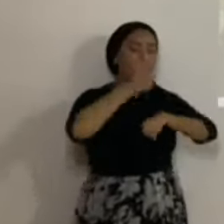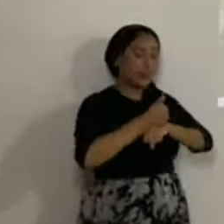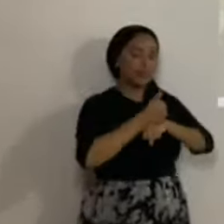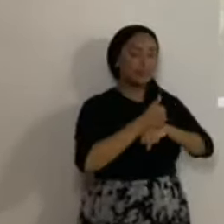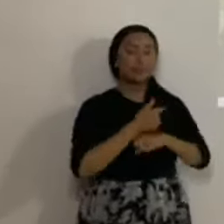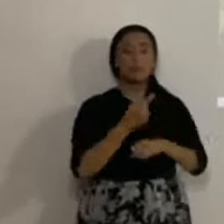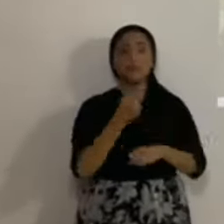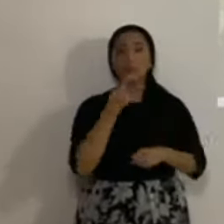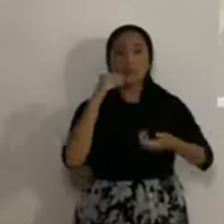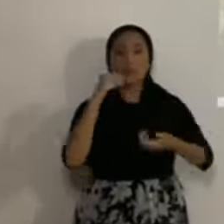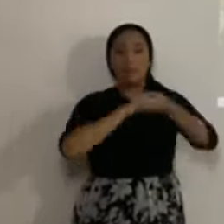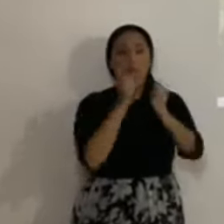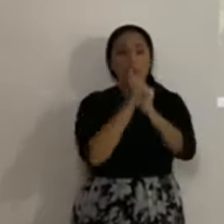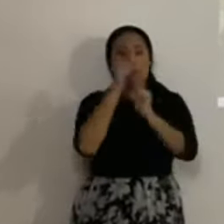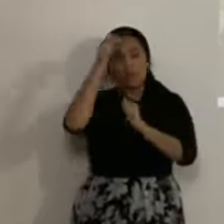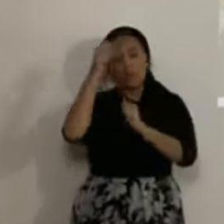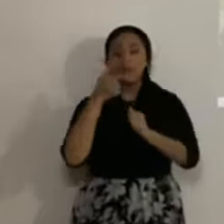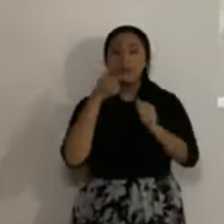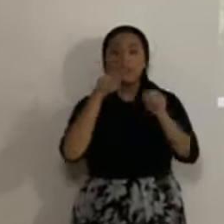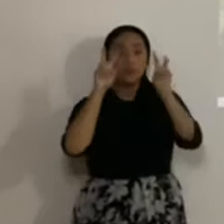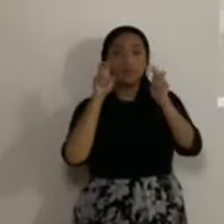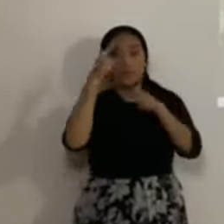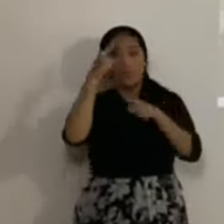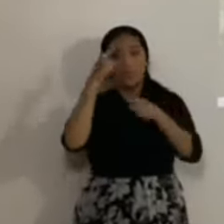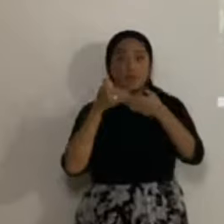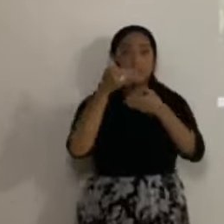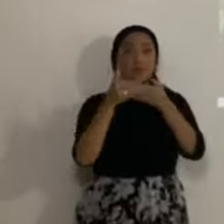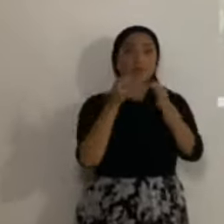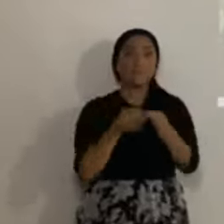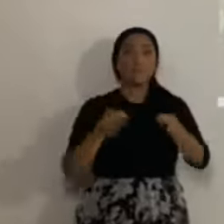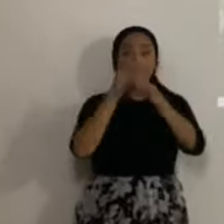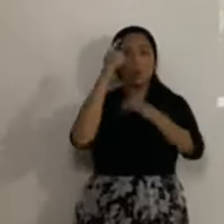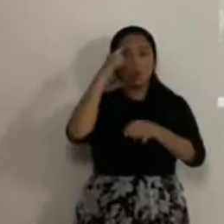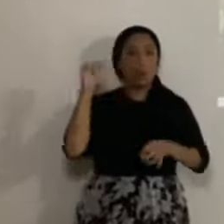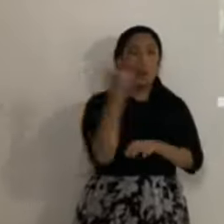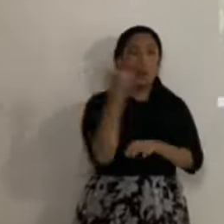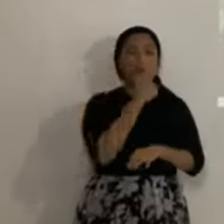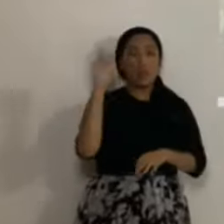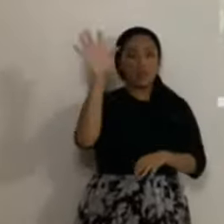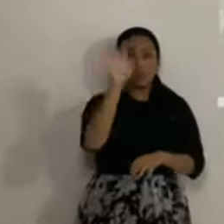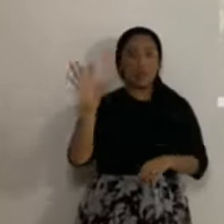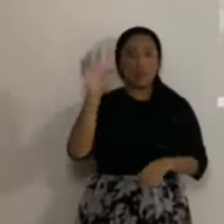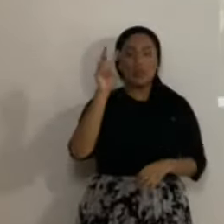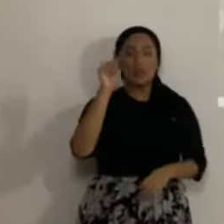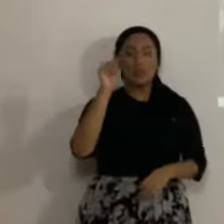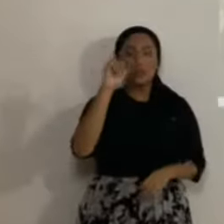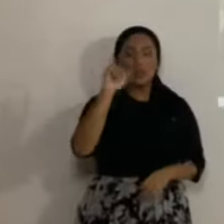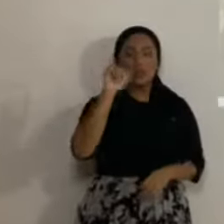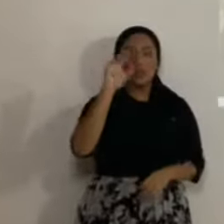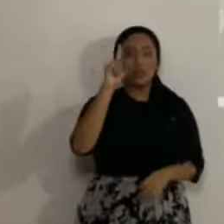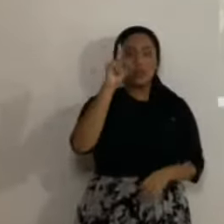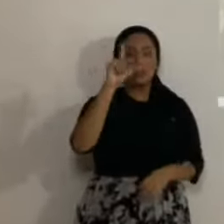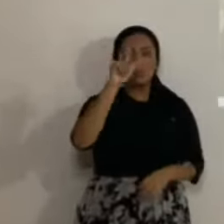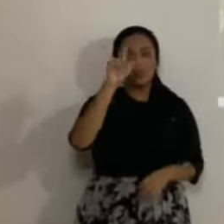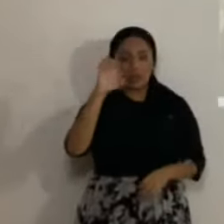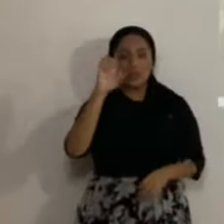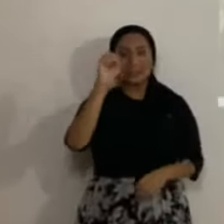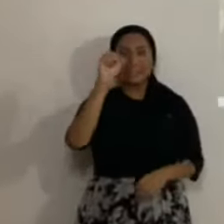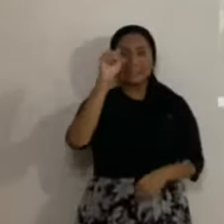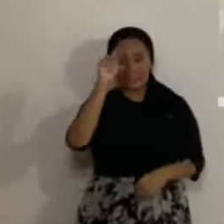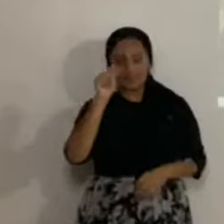Dicen que eso va a ser un paso muy importante para todo el Medio Oriente. Bueno, Israel, por otro lado,